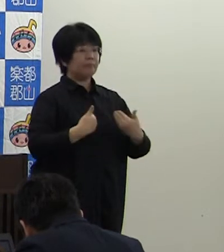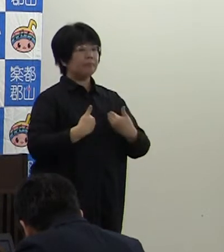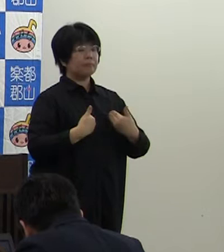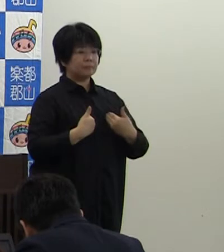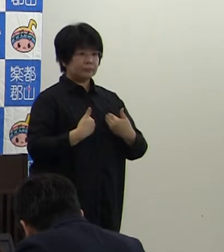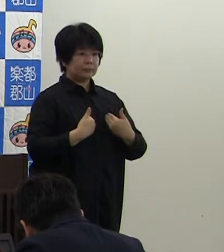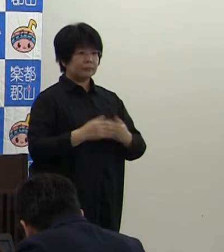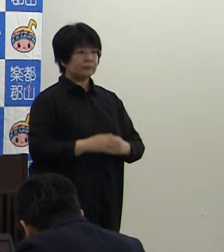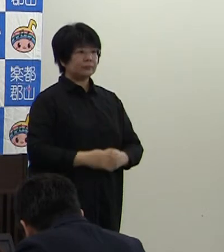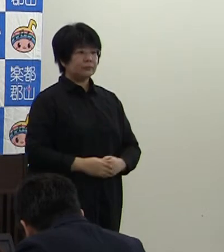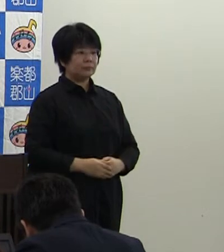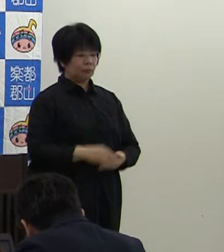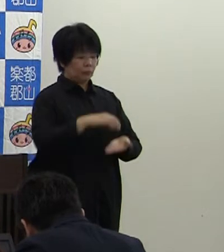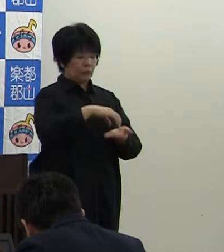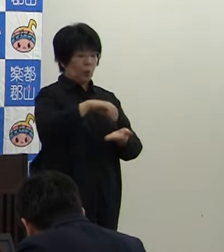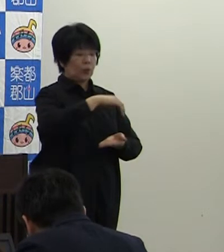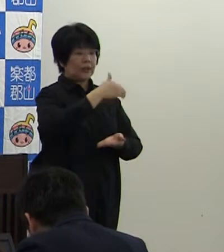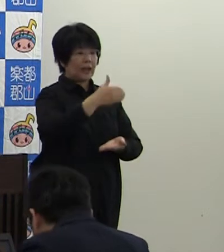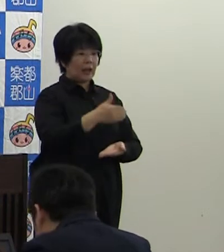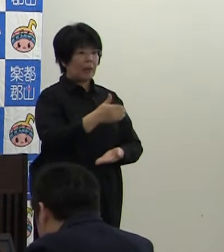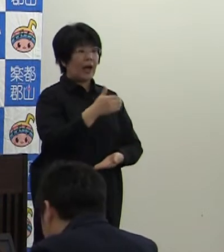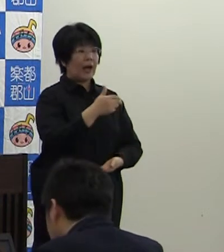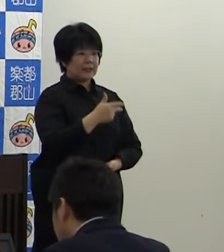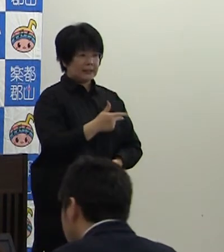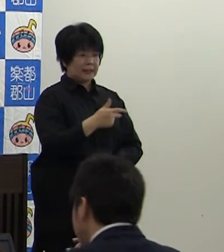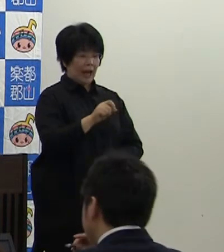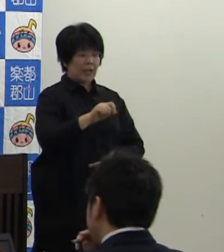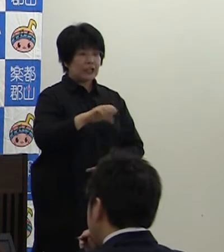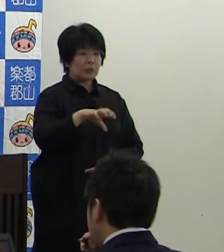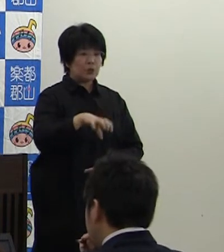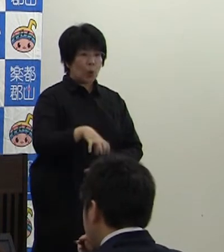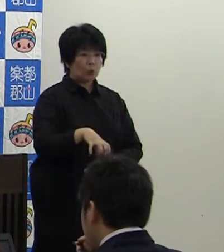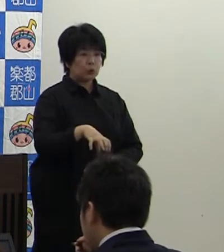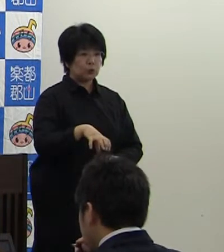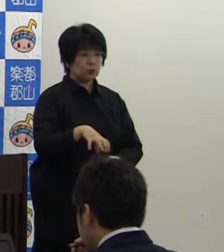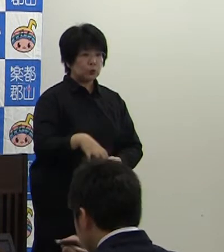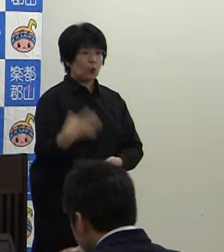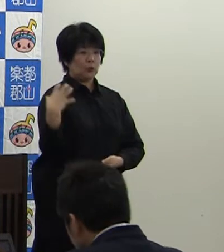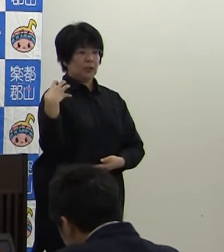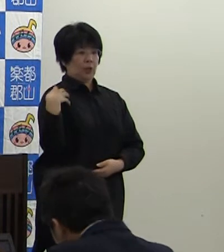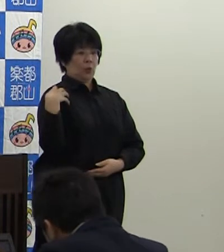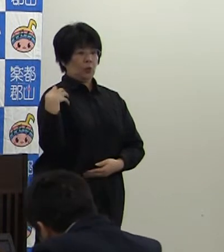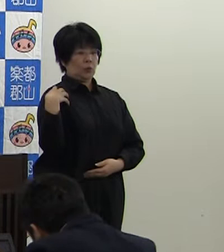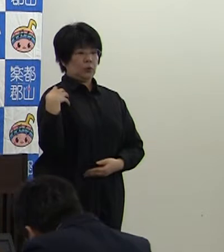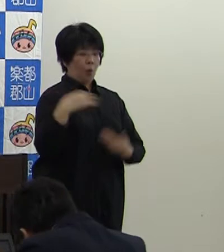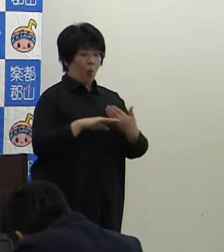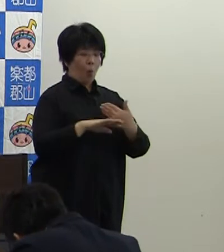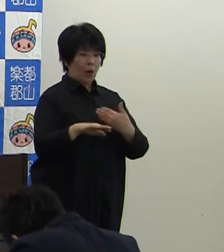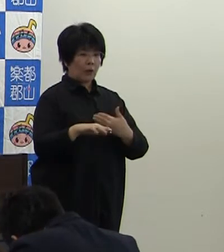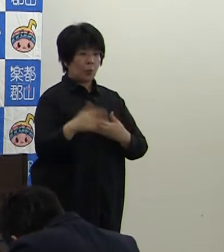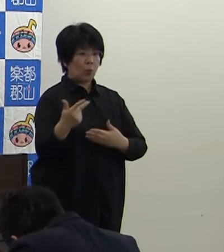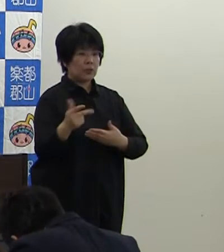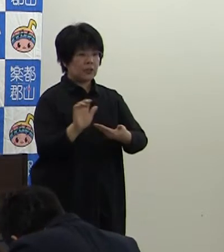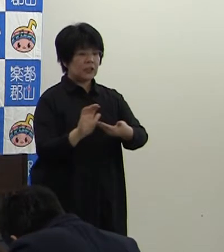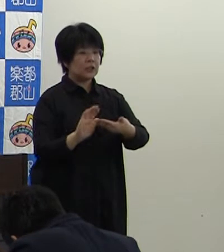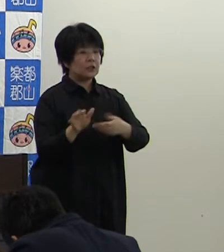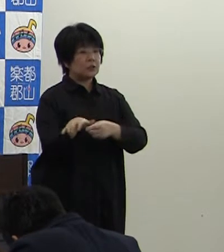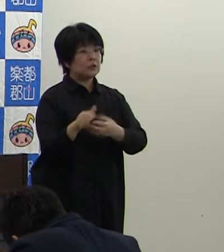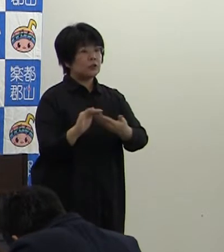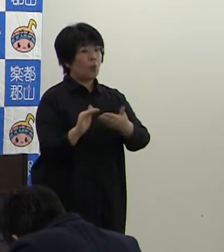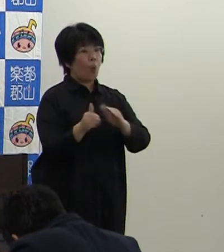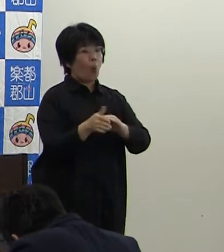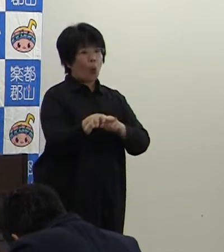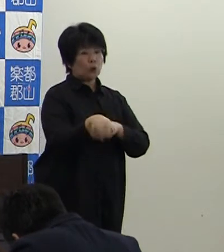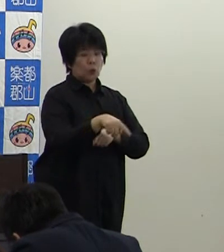山主導というより我々事務局でございますので、各市町村さんのですねご意向を引き出しまして、で